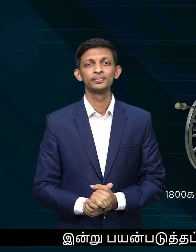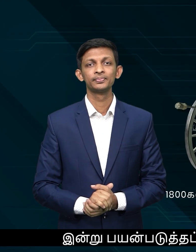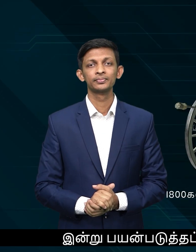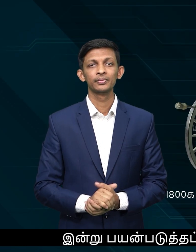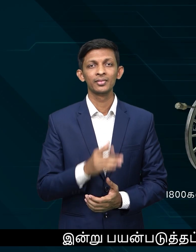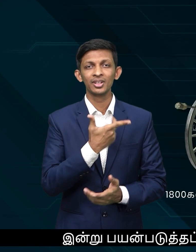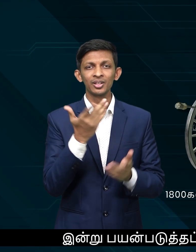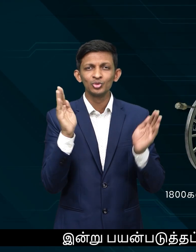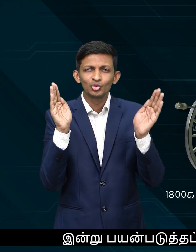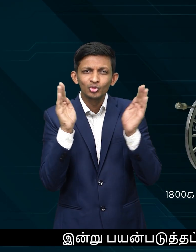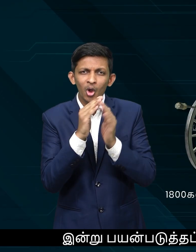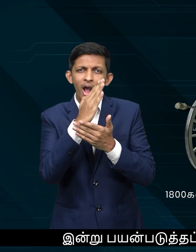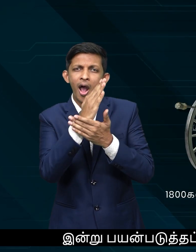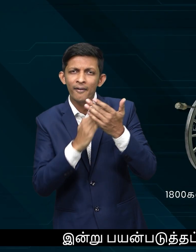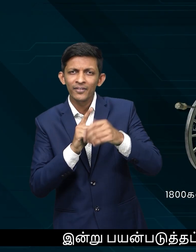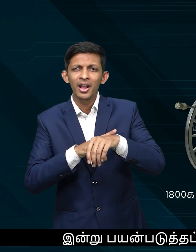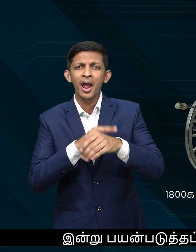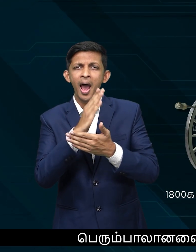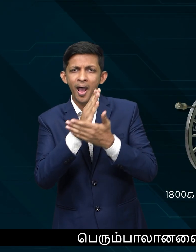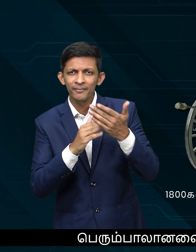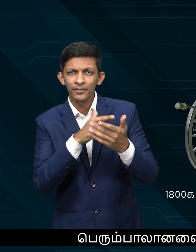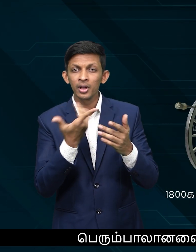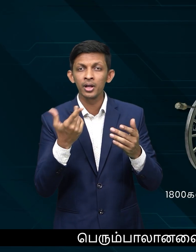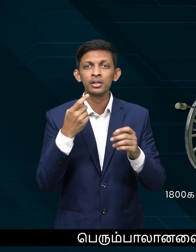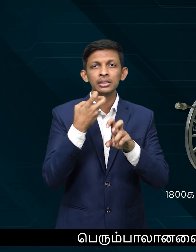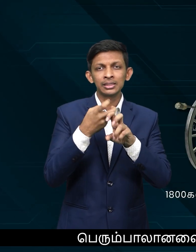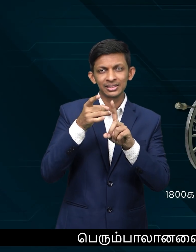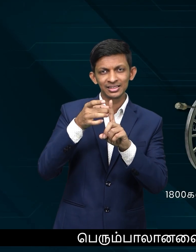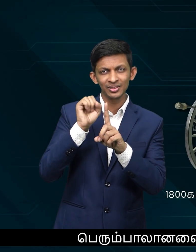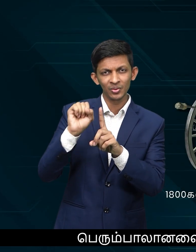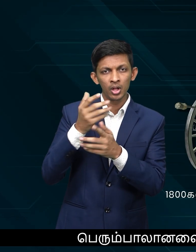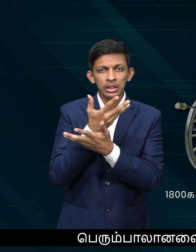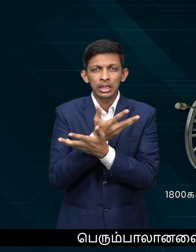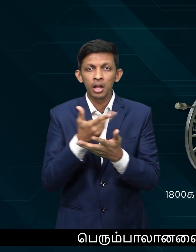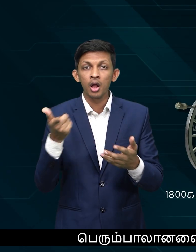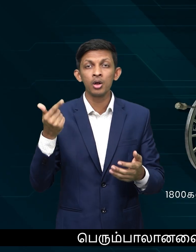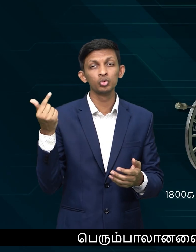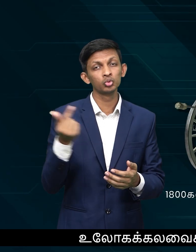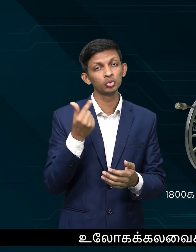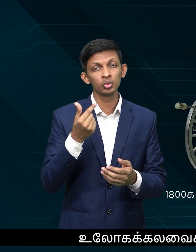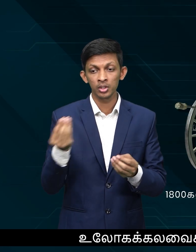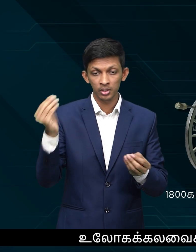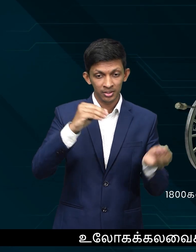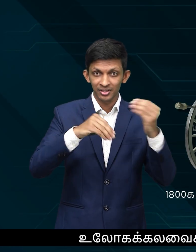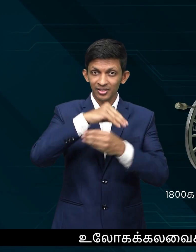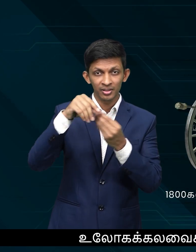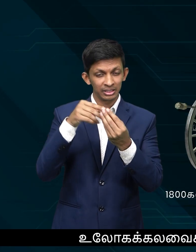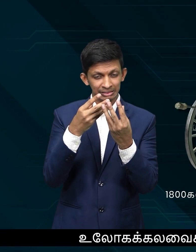இன்று பயன்படுத்தப்படும் உலோகப் பொருட்களில் பெரும்பாலானவை உலோக கலவைகள் ஆகும். உலோக கலவைகள் இரண்டு